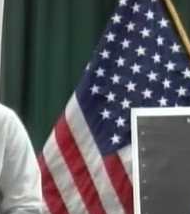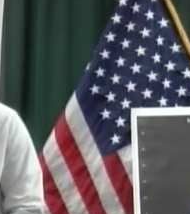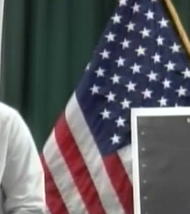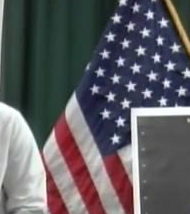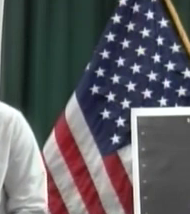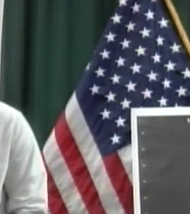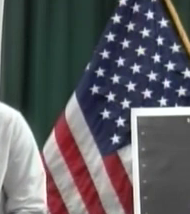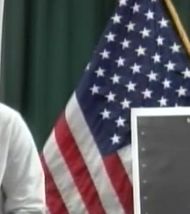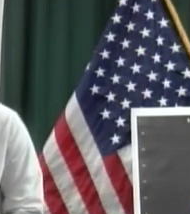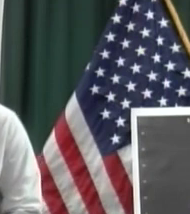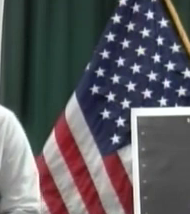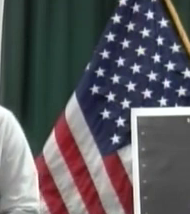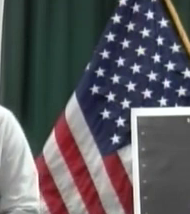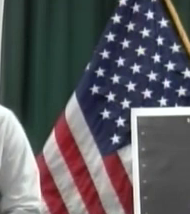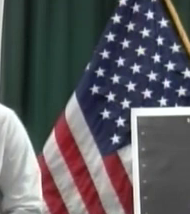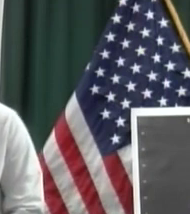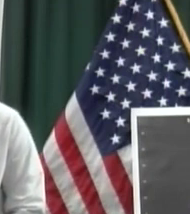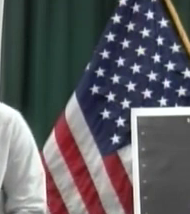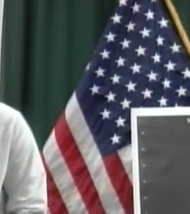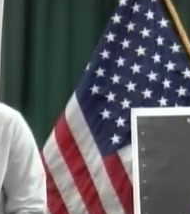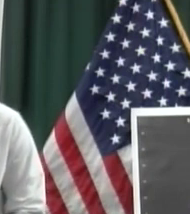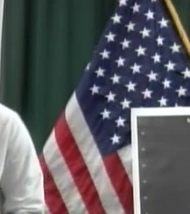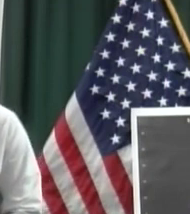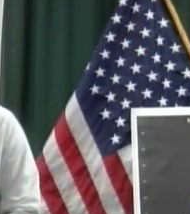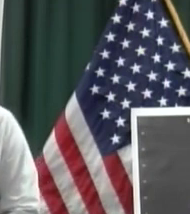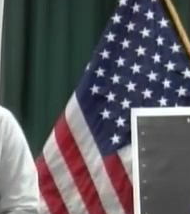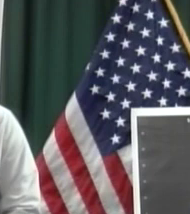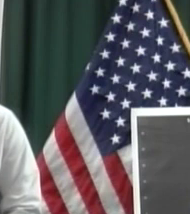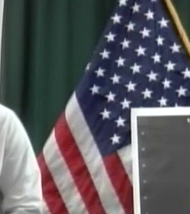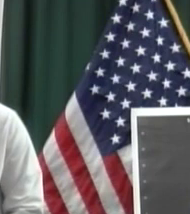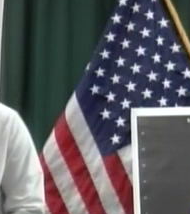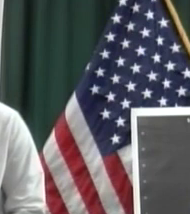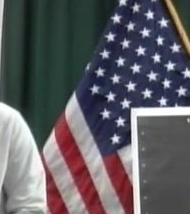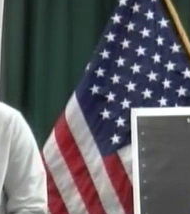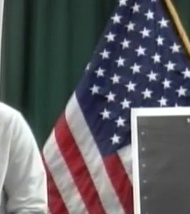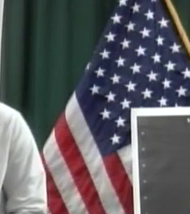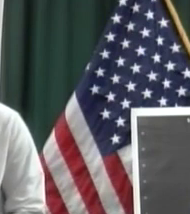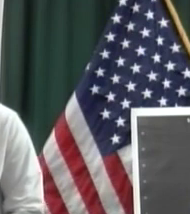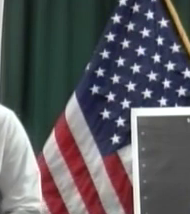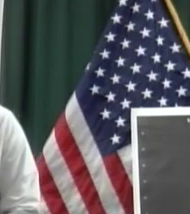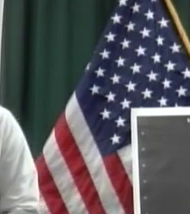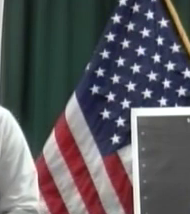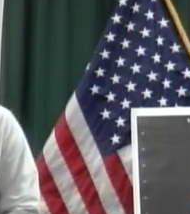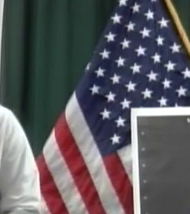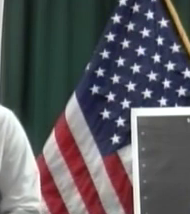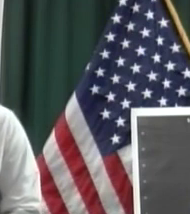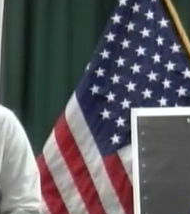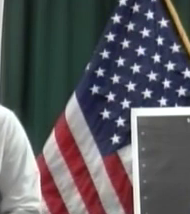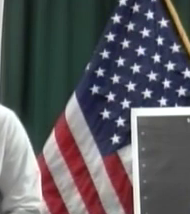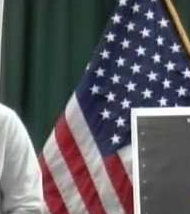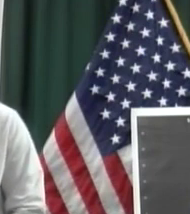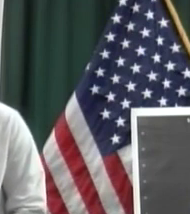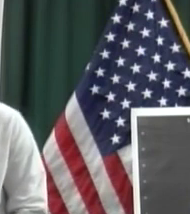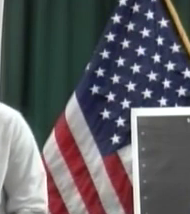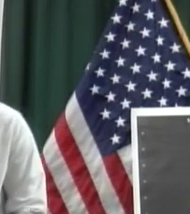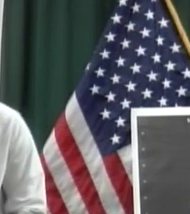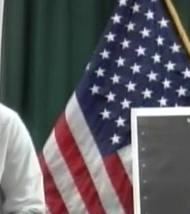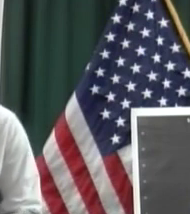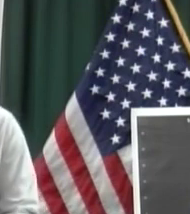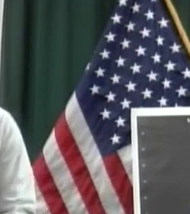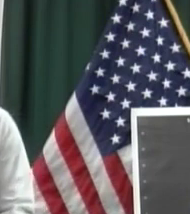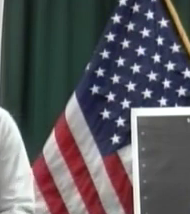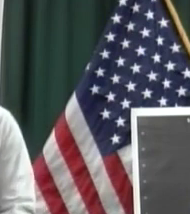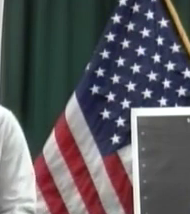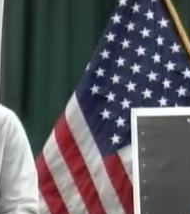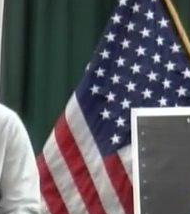casos. Es importante utilizar máscaras y practicar el distanciamiento social cuando se visita lugares de donde hay mucha